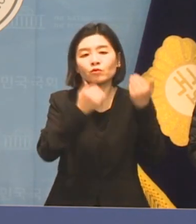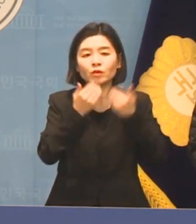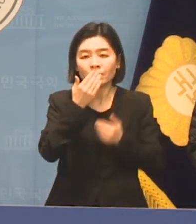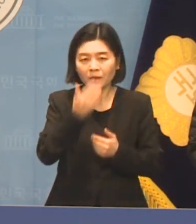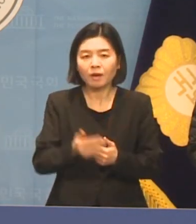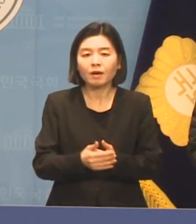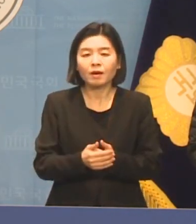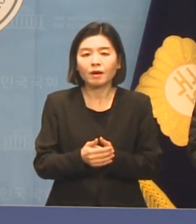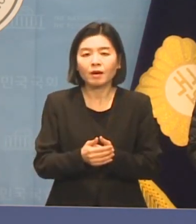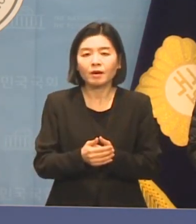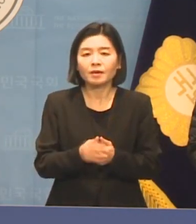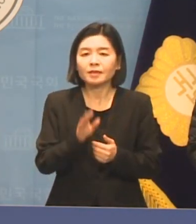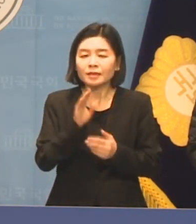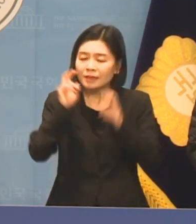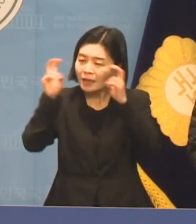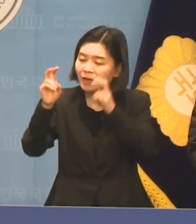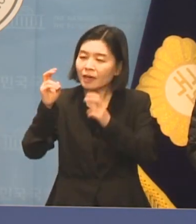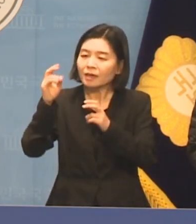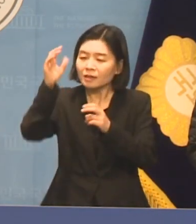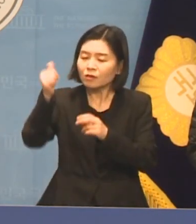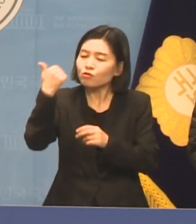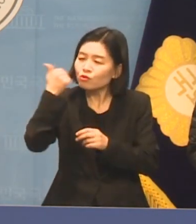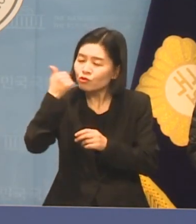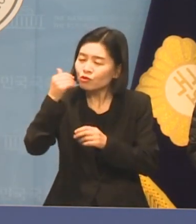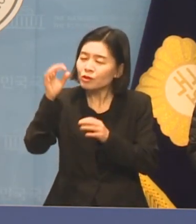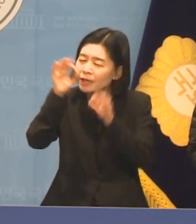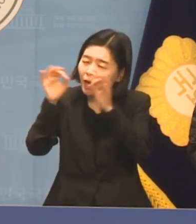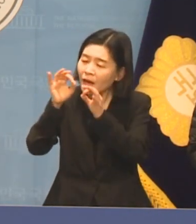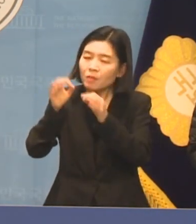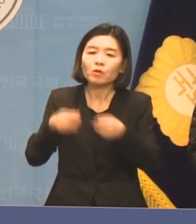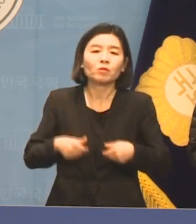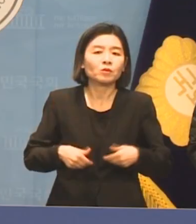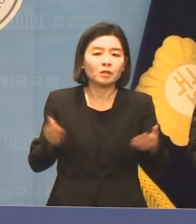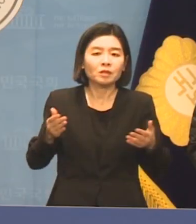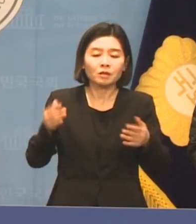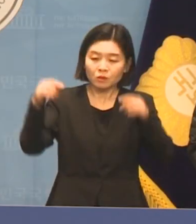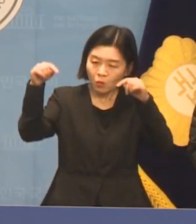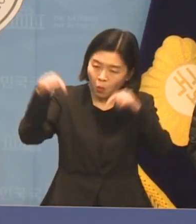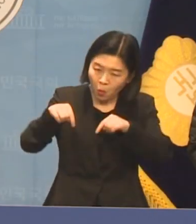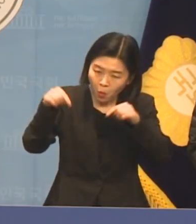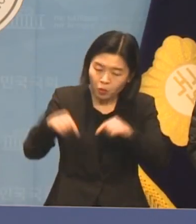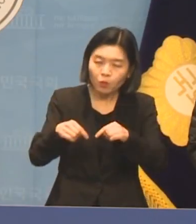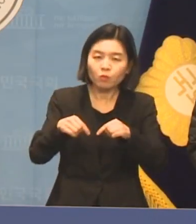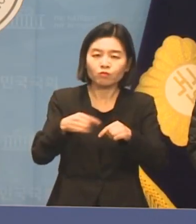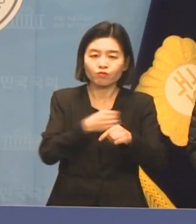찾기 숨바꼭질을 할 필요 없이 정당한 교섭권을 행사할 수 있어야 합니다.